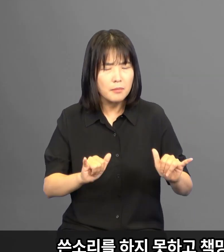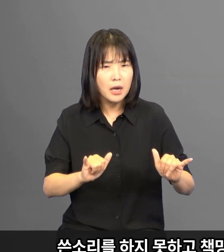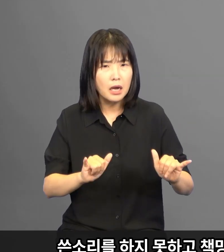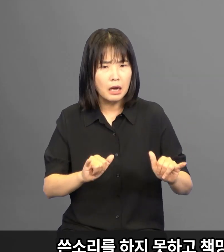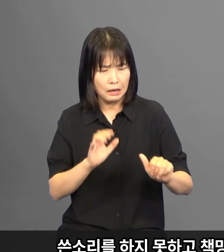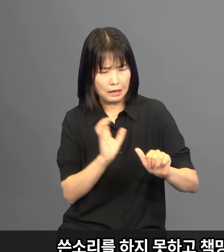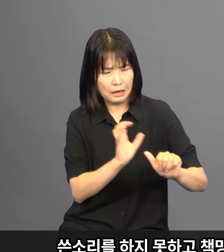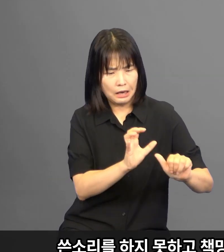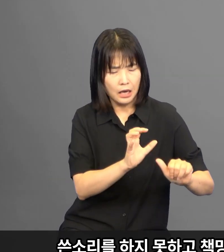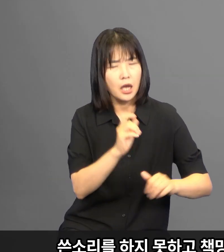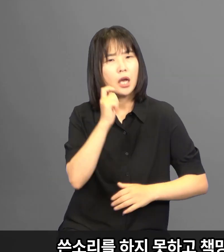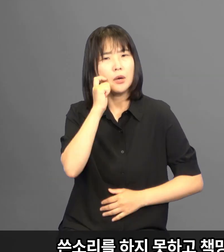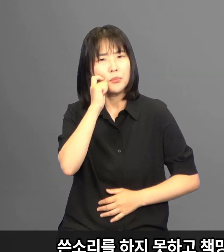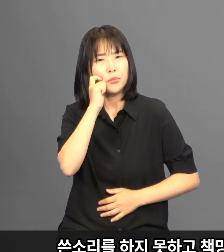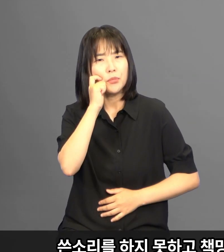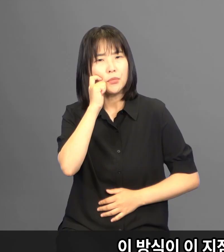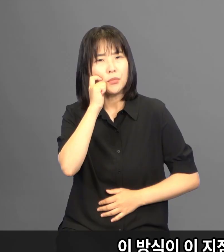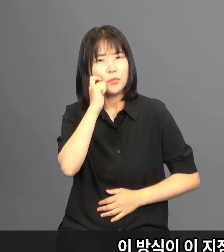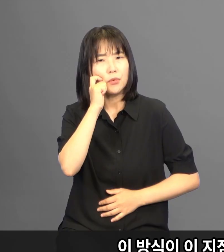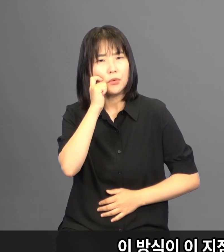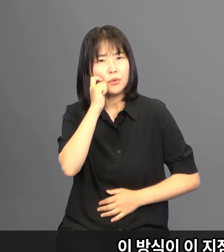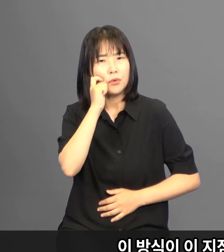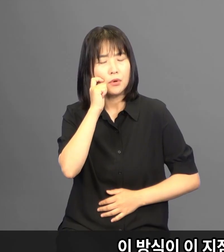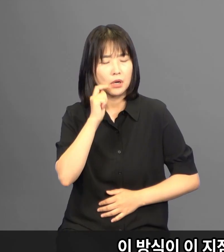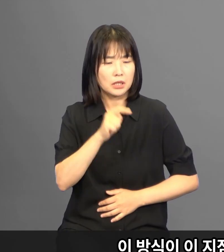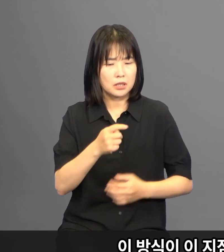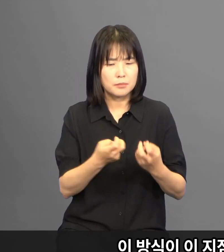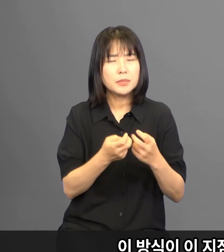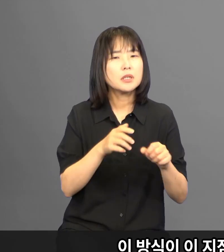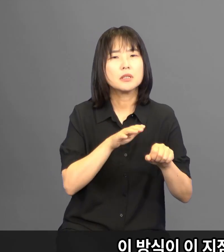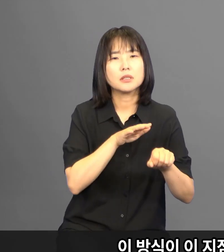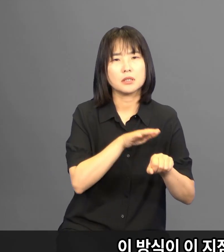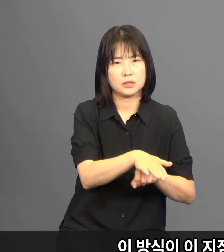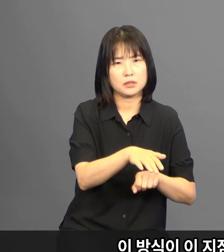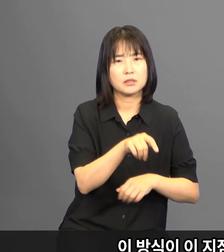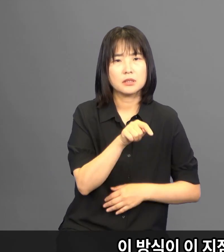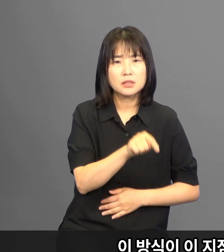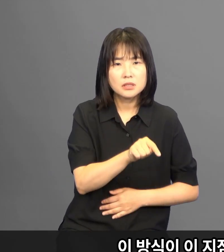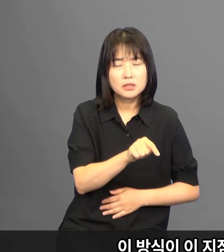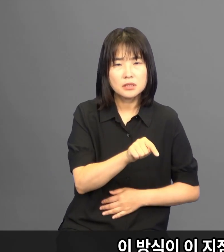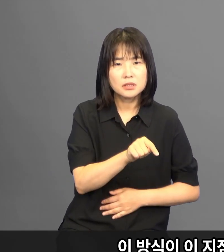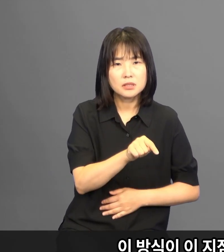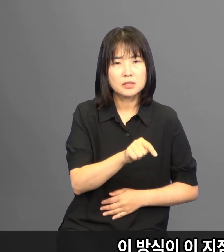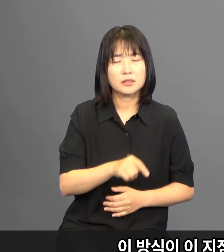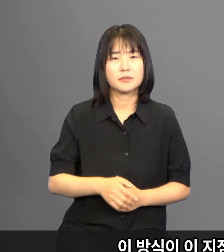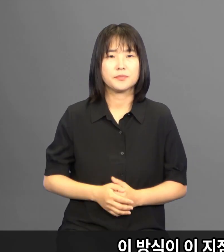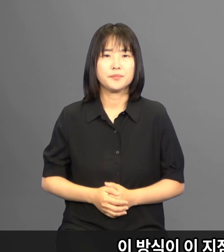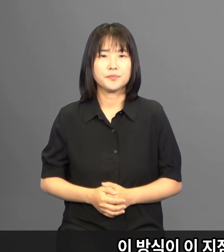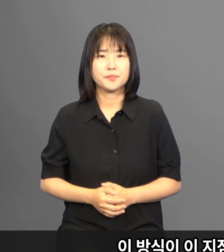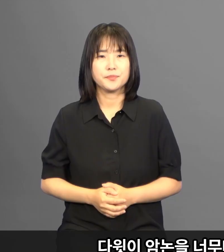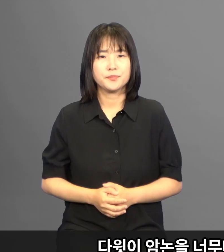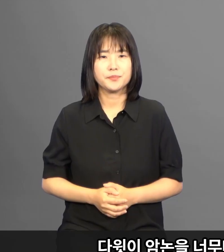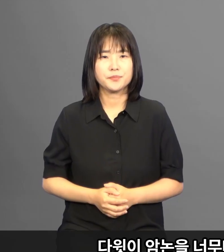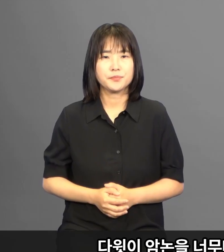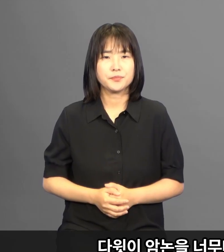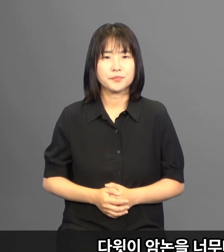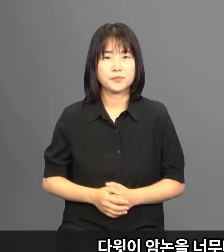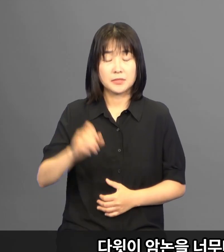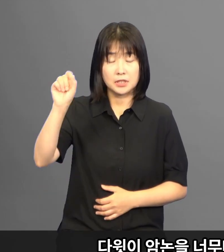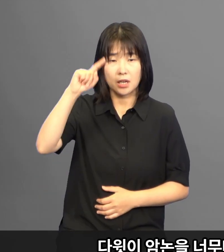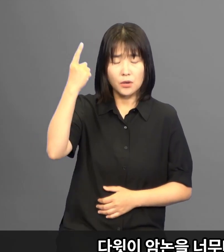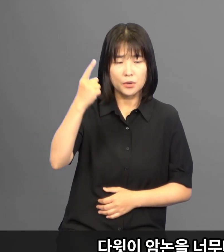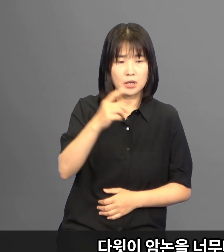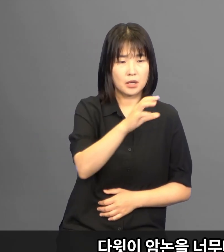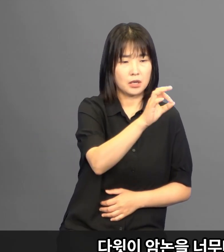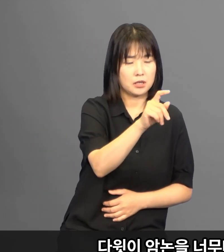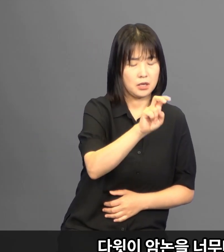책망하지 못하고 훈육하지 못하는 이 방식이, 이 지점이 이제 중요한 거예요. 다윗이 암논을